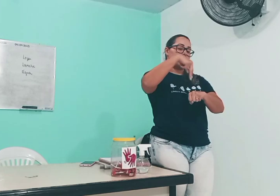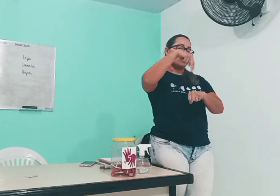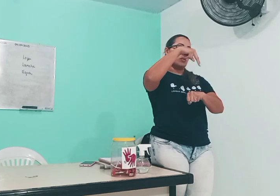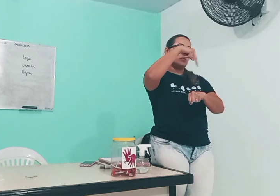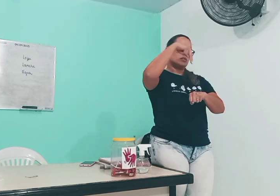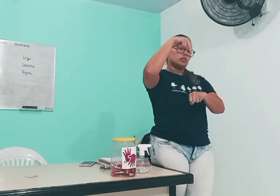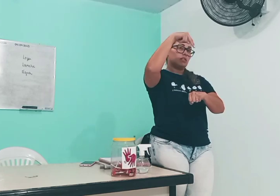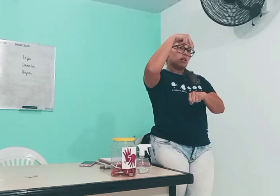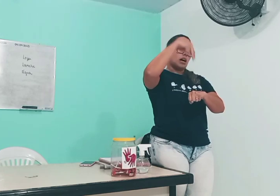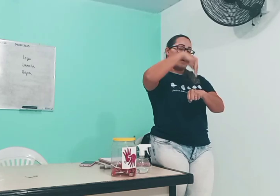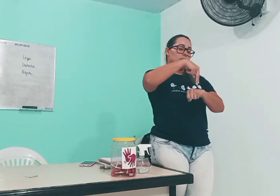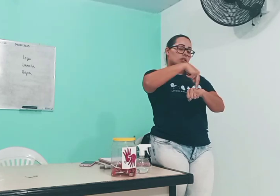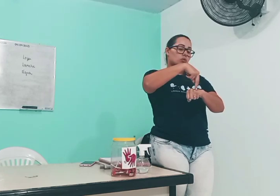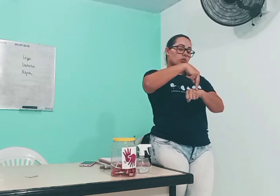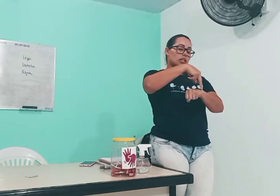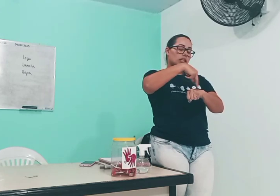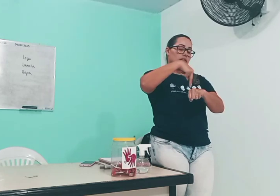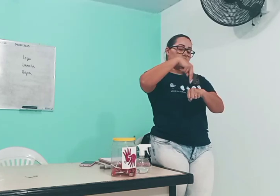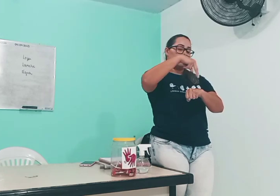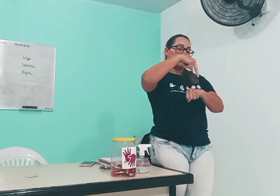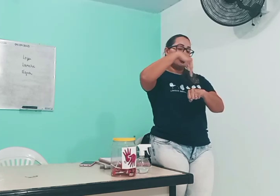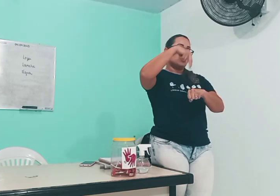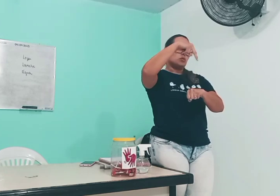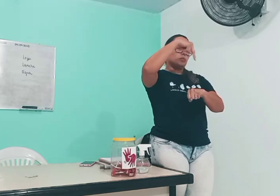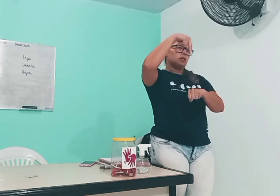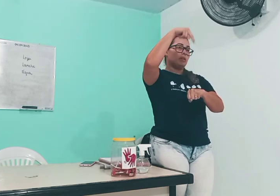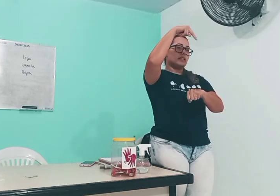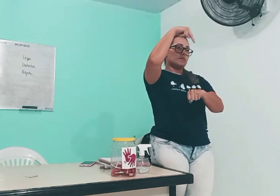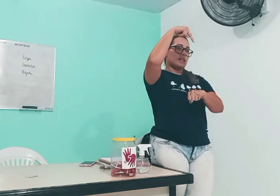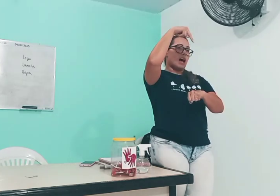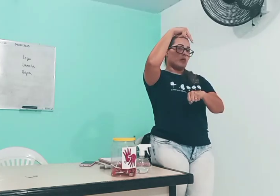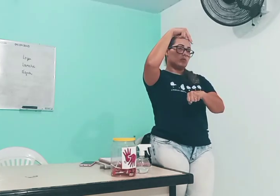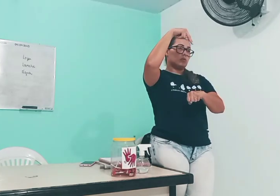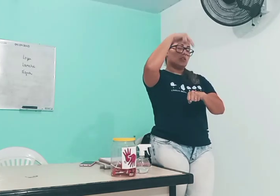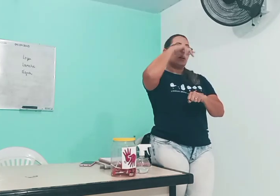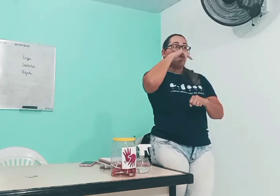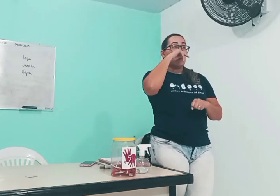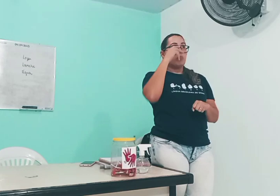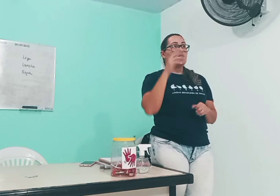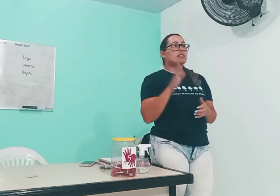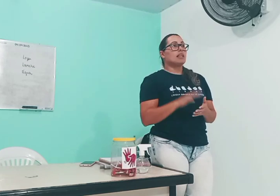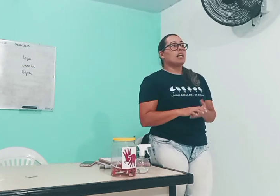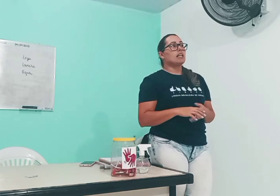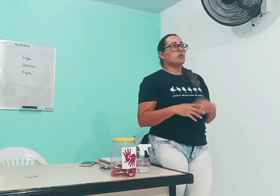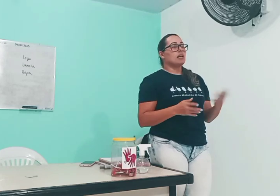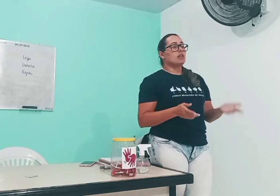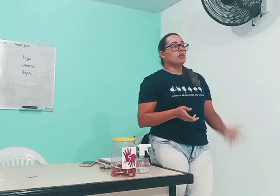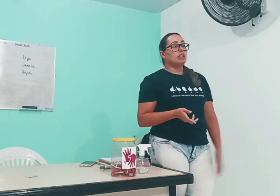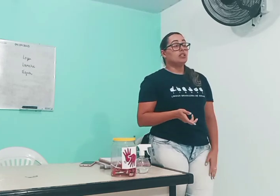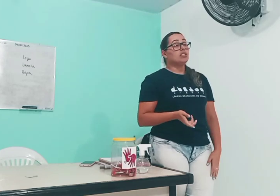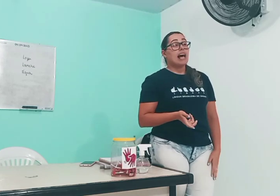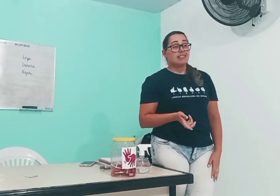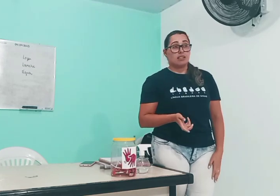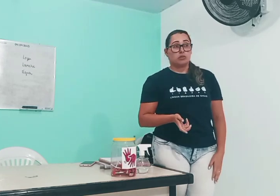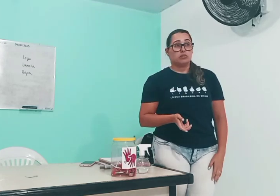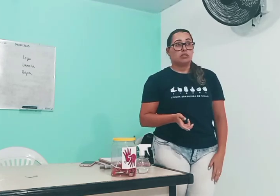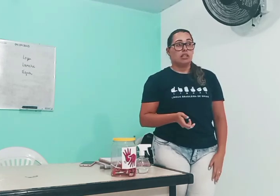assim. A pessoinha subindo em espiral. Pode ser a ressurreição que nem de Lázaro. Ele